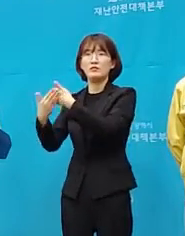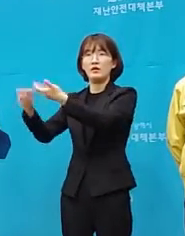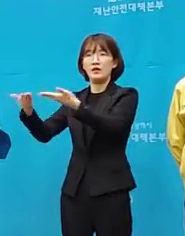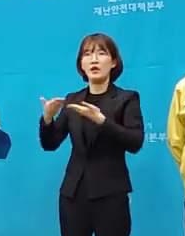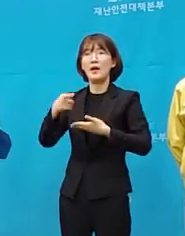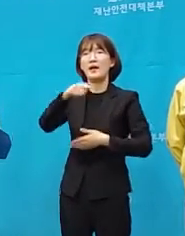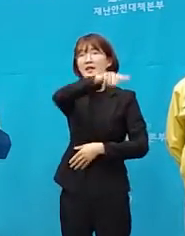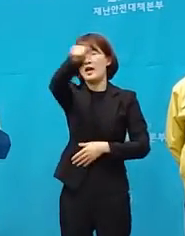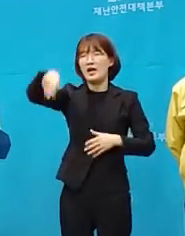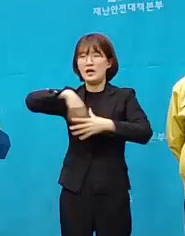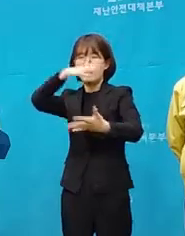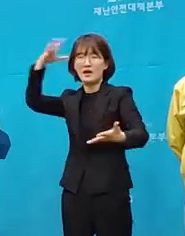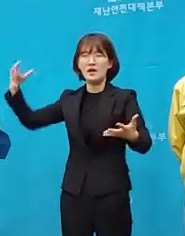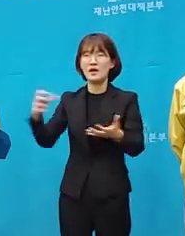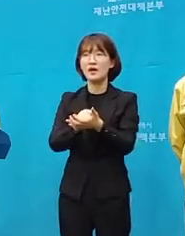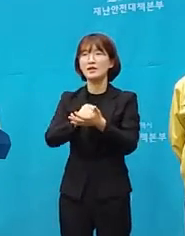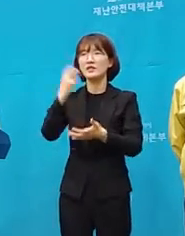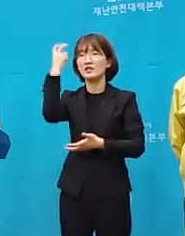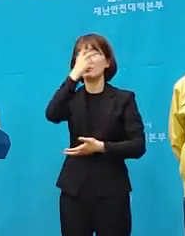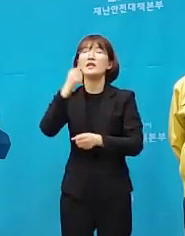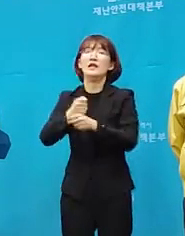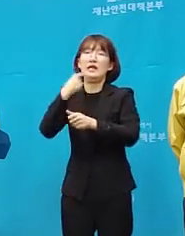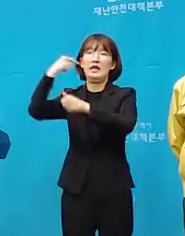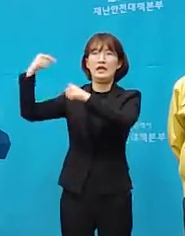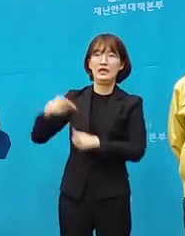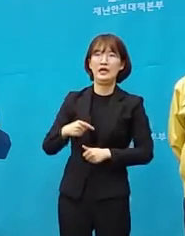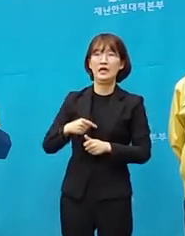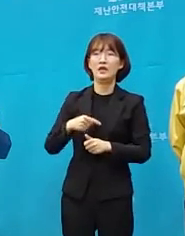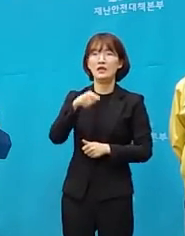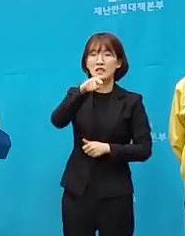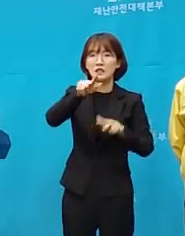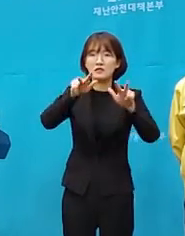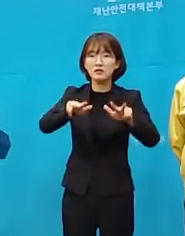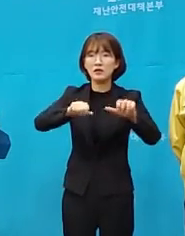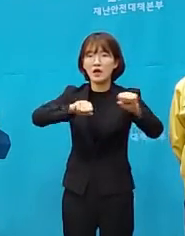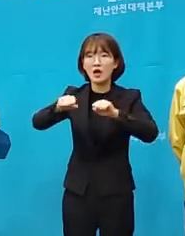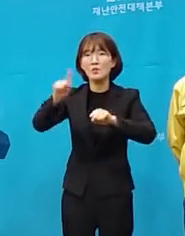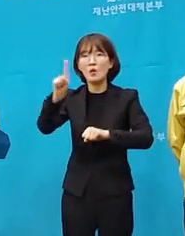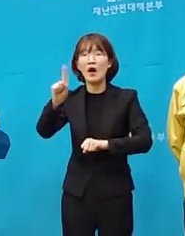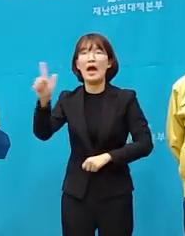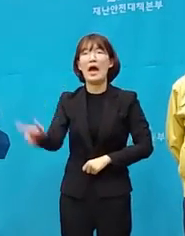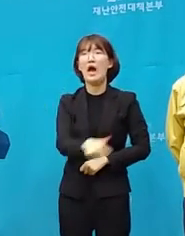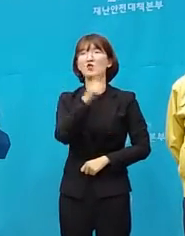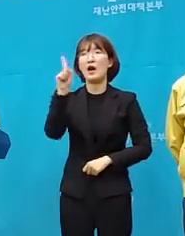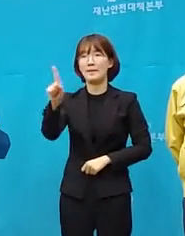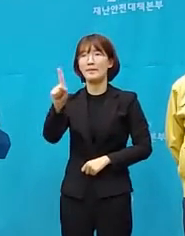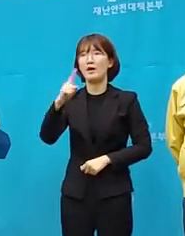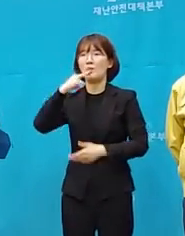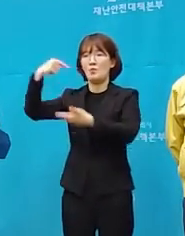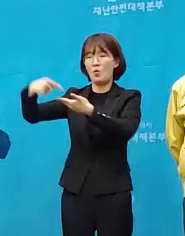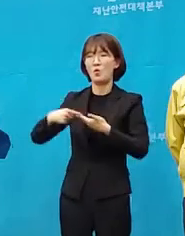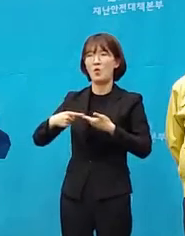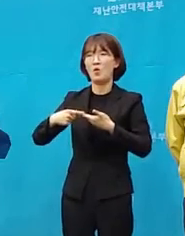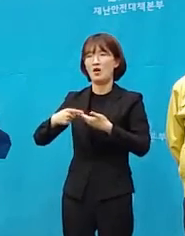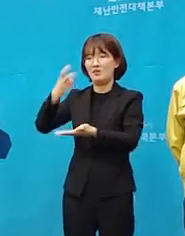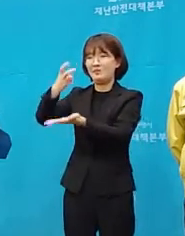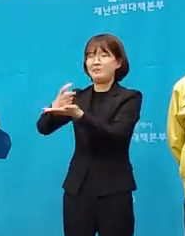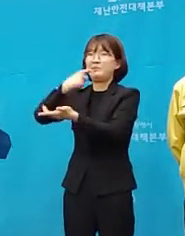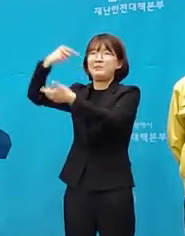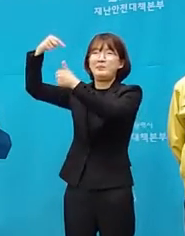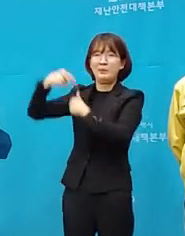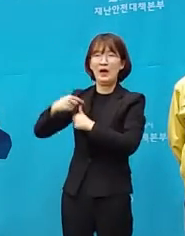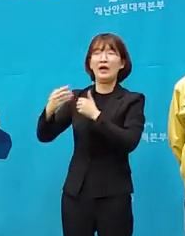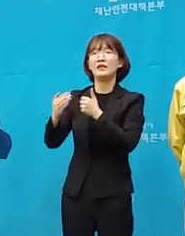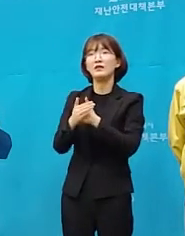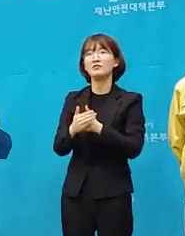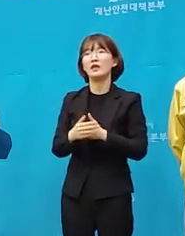전수조사를 다 해라. 가가지고 과연 거기에서 이제 어떻게 하고 있는지를 해서 매일 하루에 한 번씩 보고를 하라는 지침이 내려왔습니다. 그래서